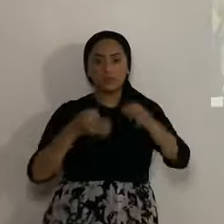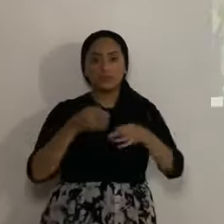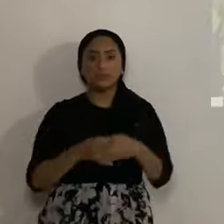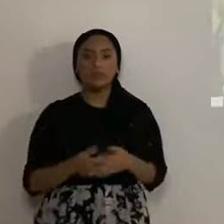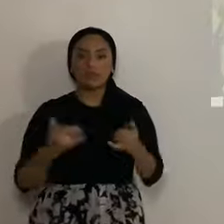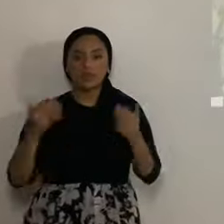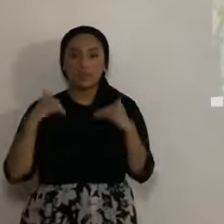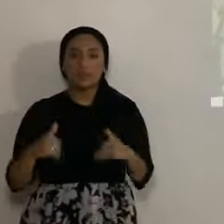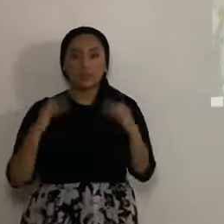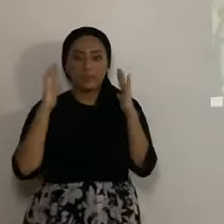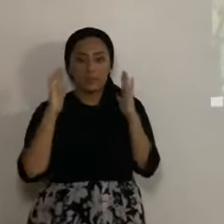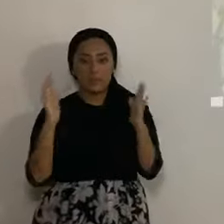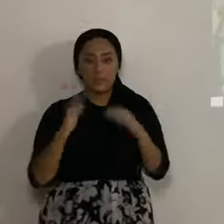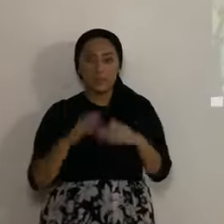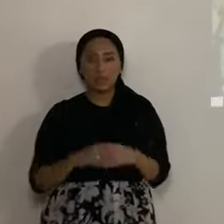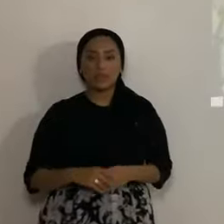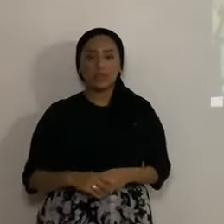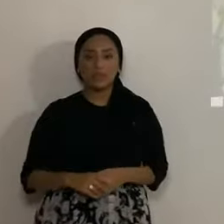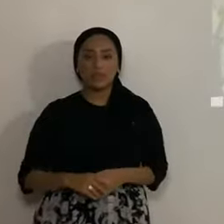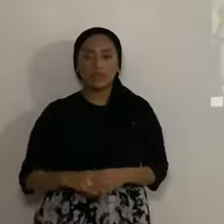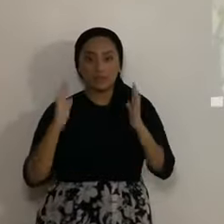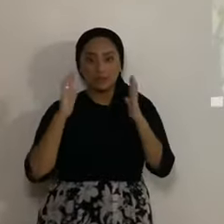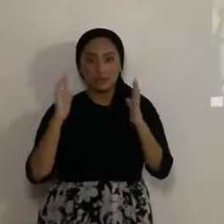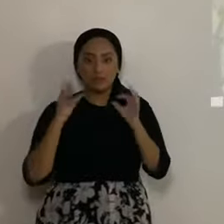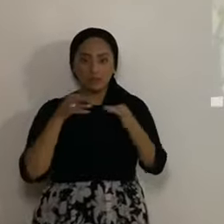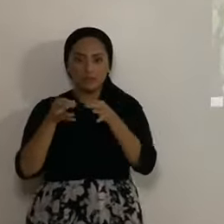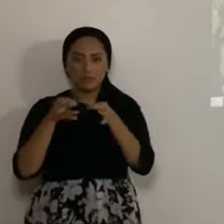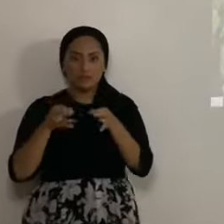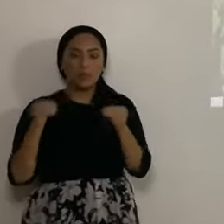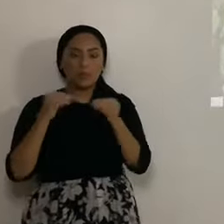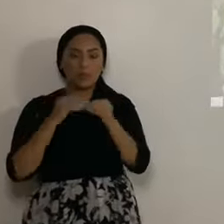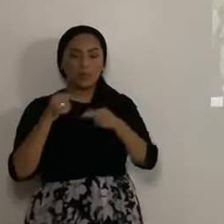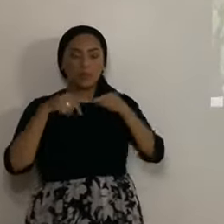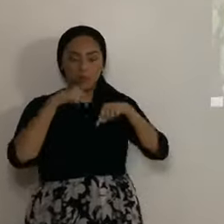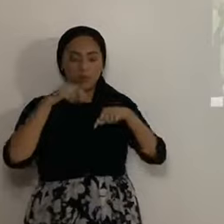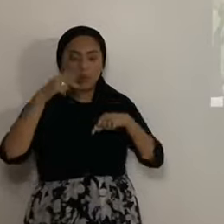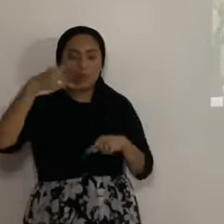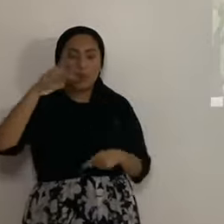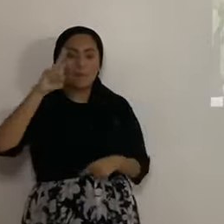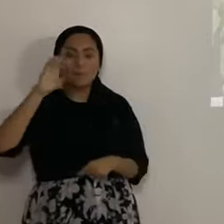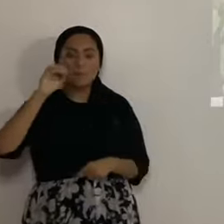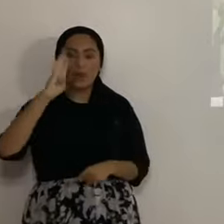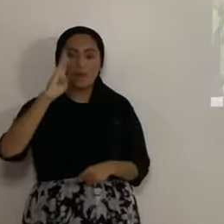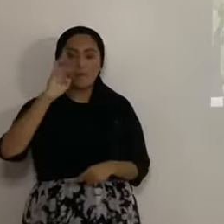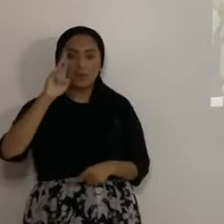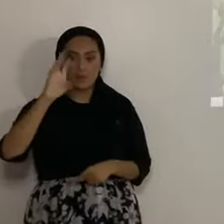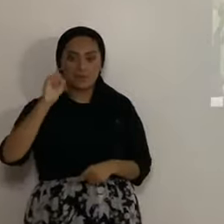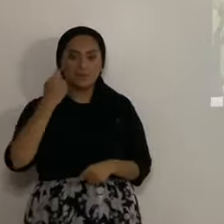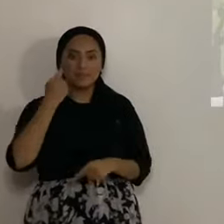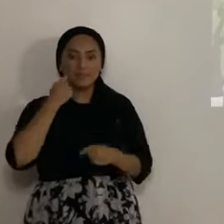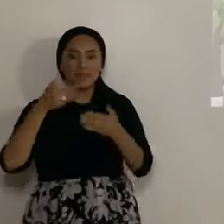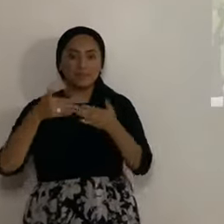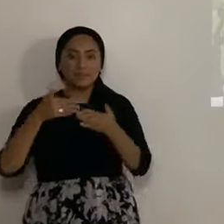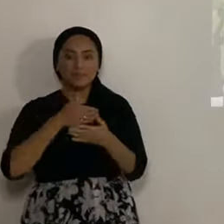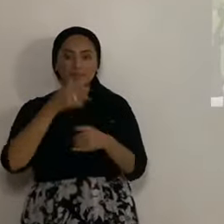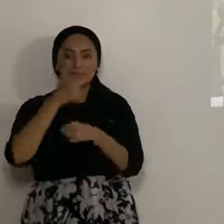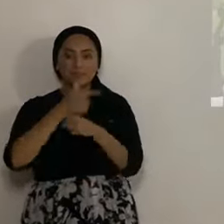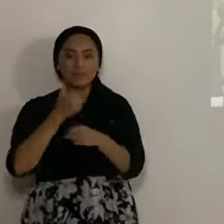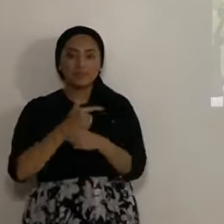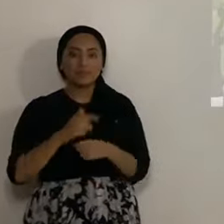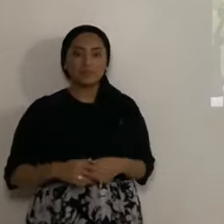Ahora, pongan mucha atención a esto que voy a ministrar, vamos otra vez a proverbios, ahí donde estábamos hace ratito, amados